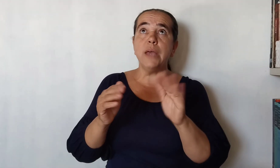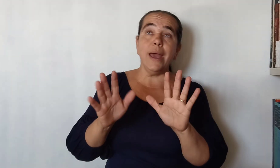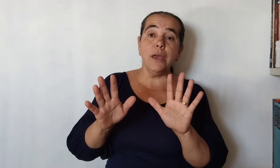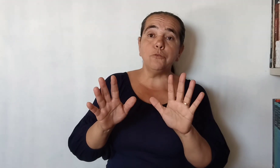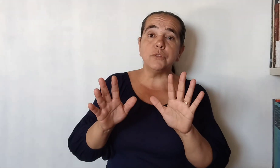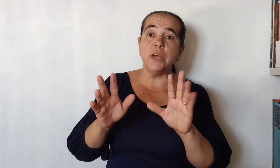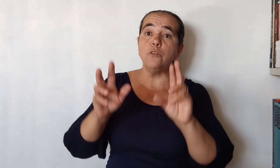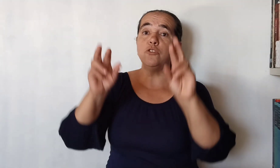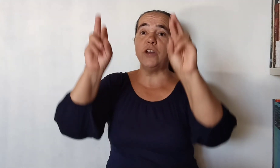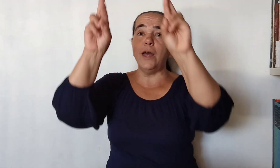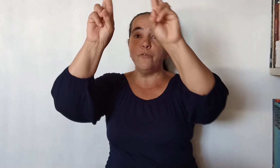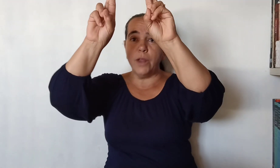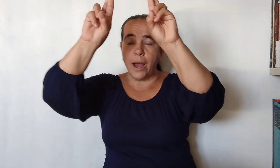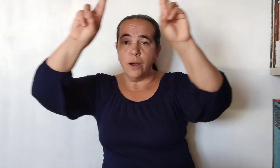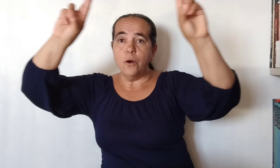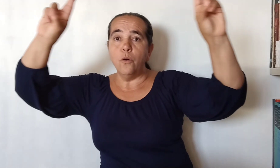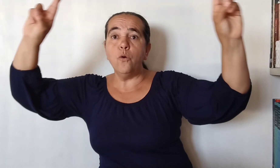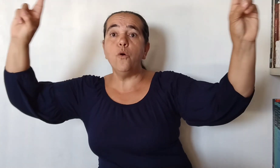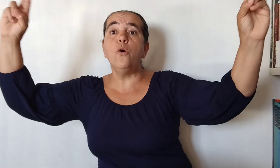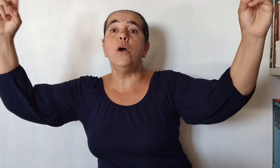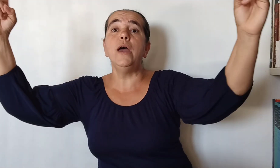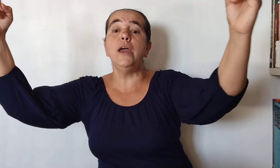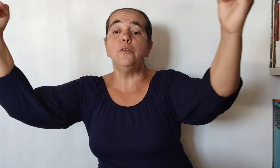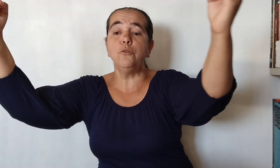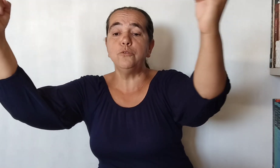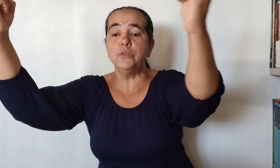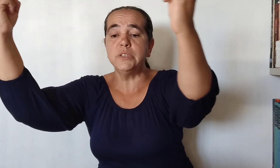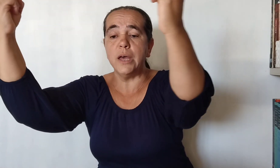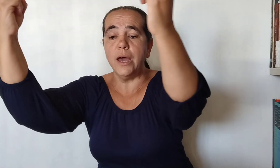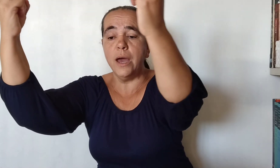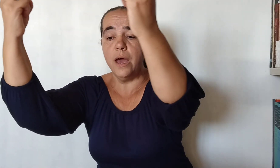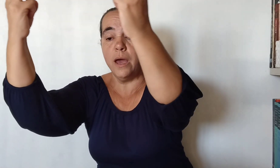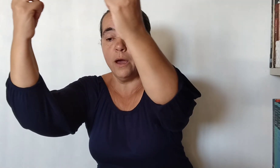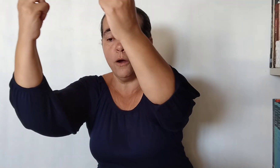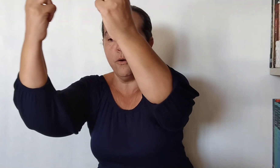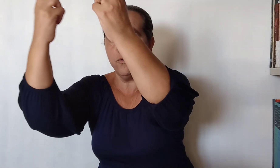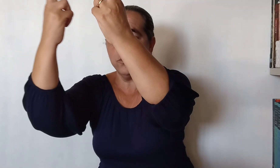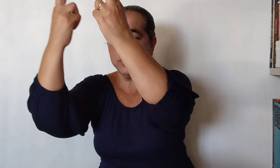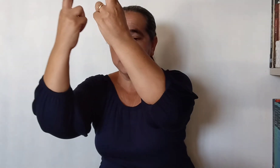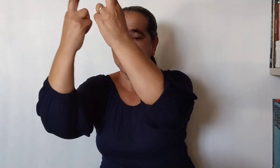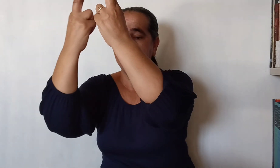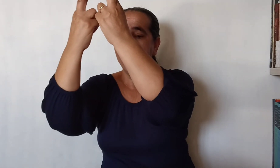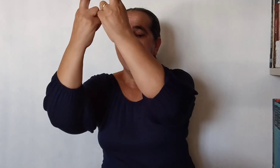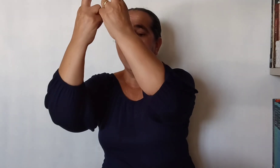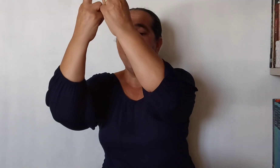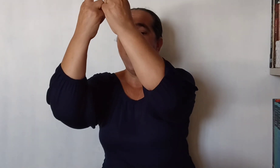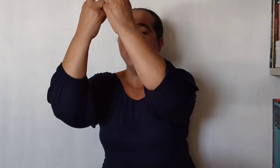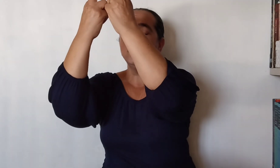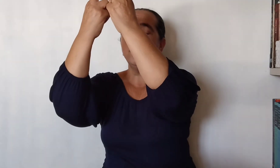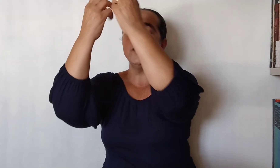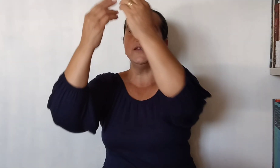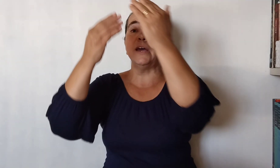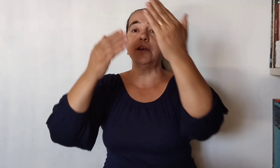é reino dos céus, eu já levo lá. O reino dos céus. Eu posso fazer aqui,